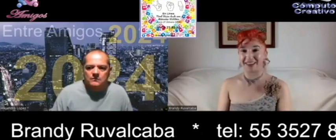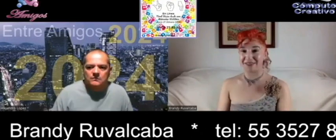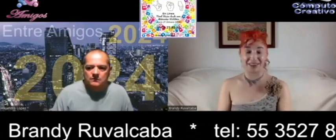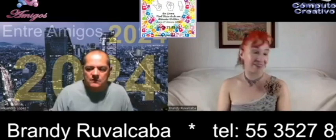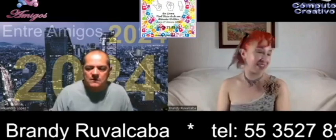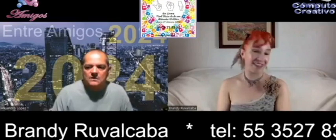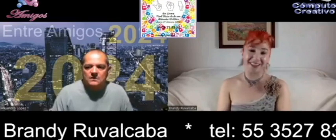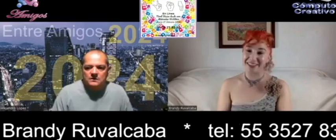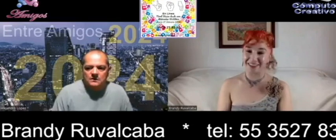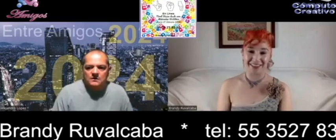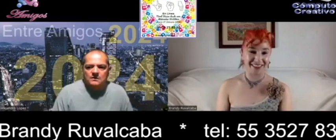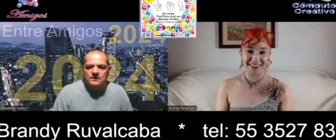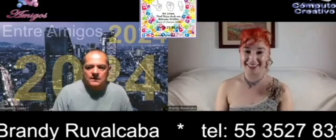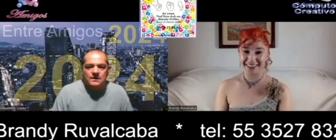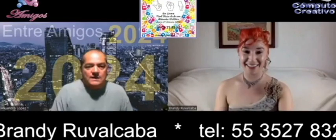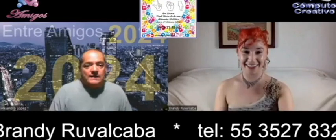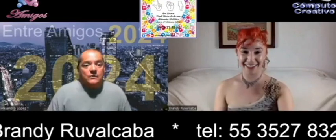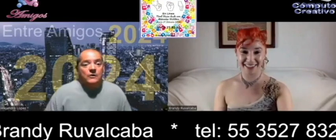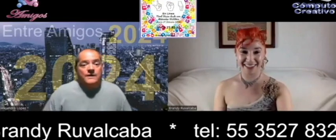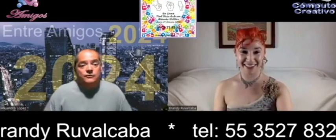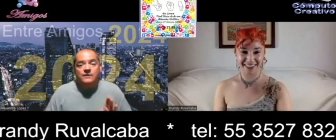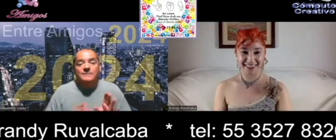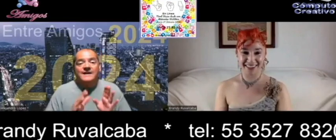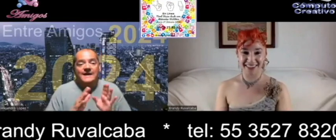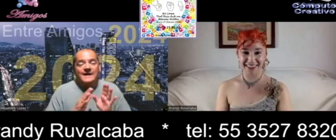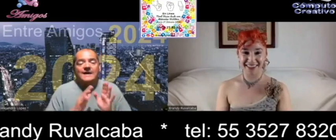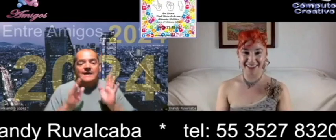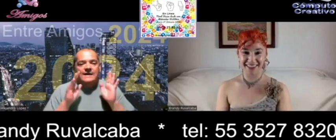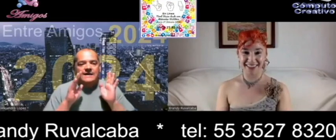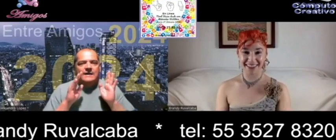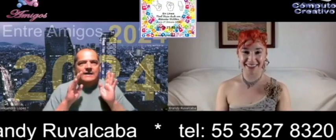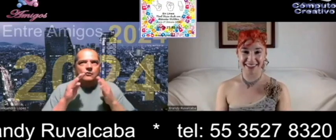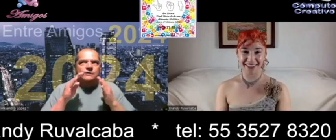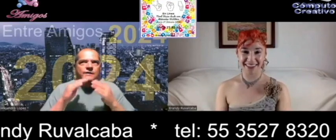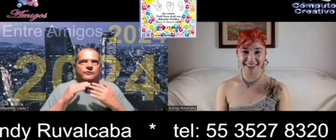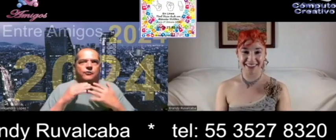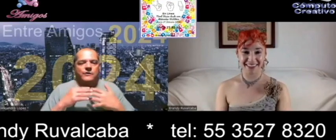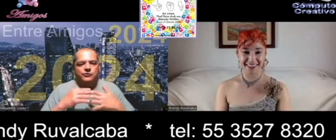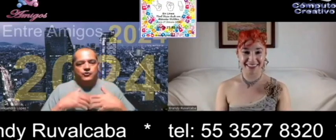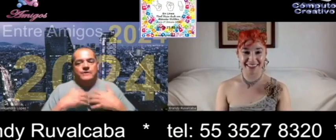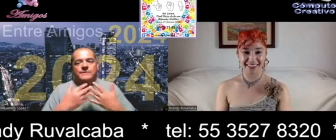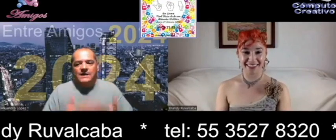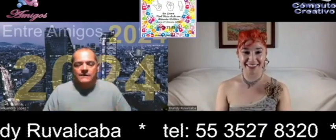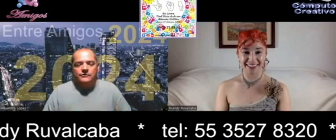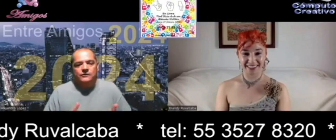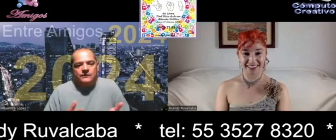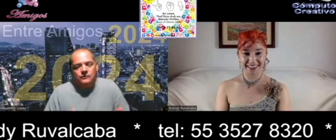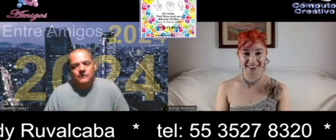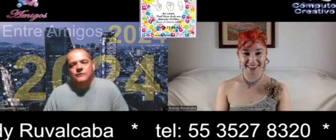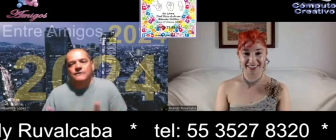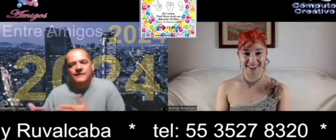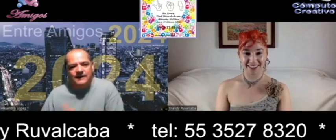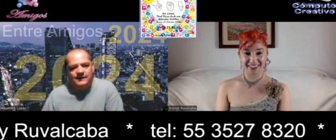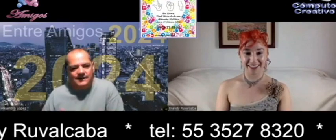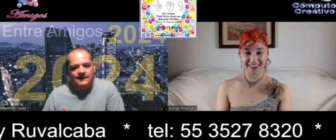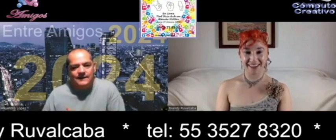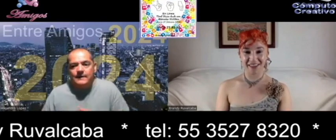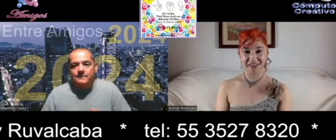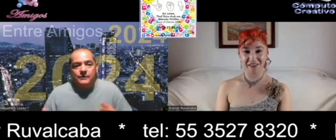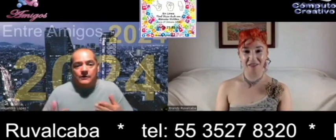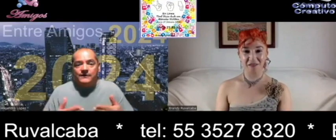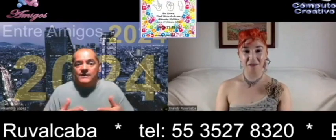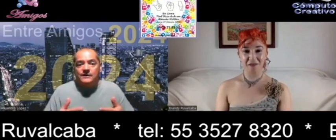fantástico, Alex, fantástico. Sí, digo, es una manera un tanto cuanto similar y un tanto cuanto